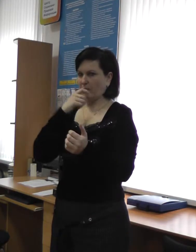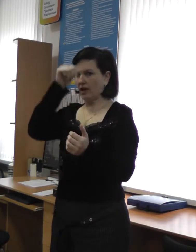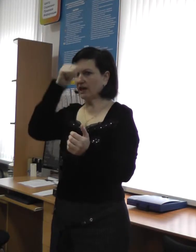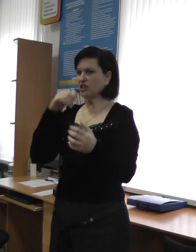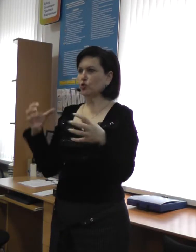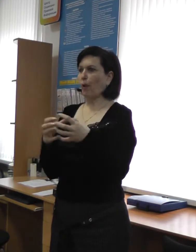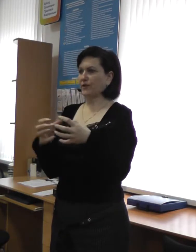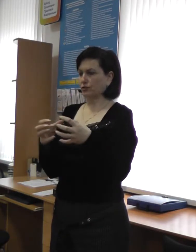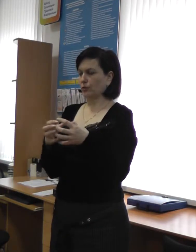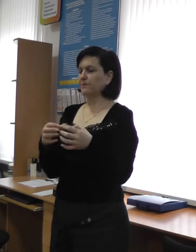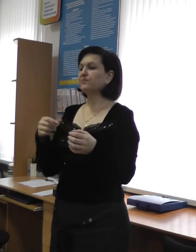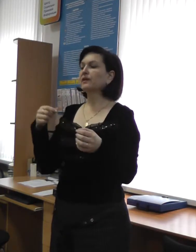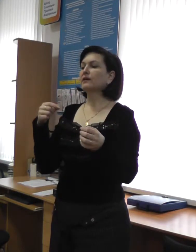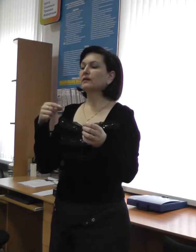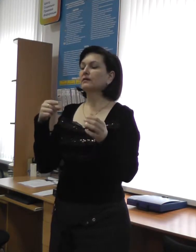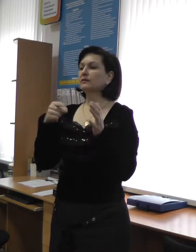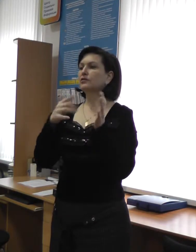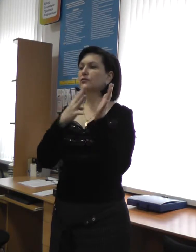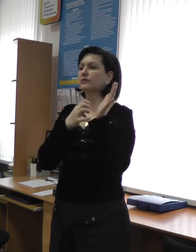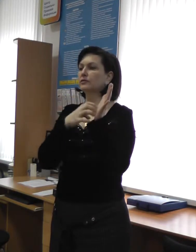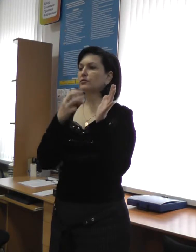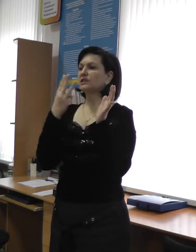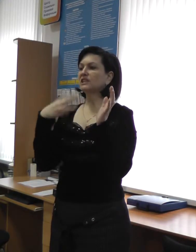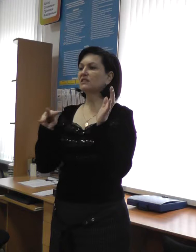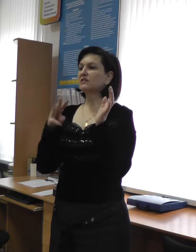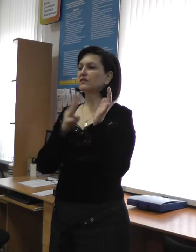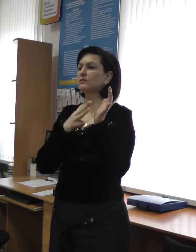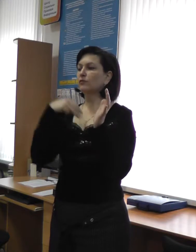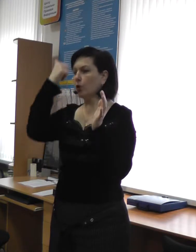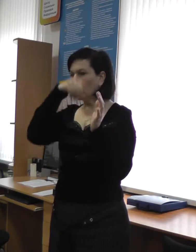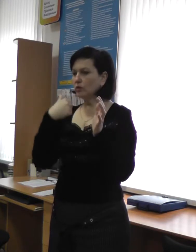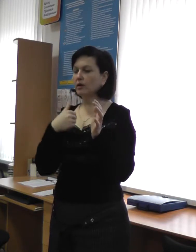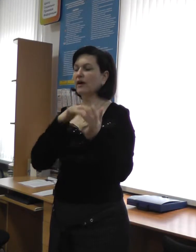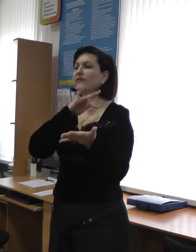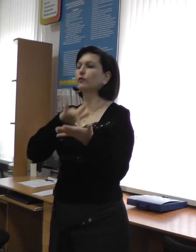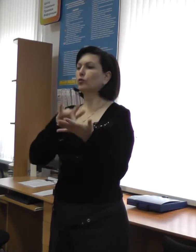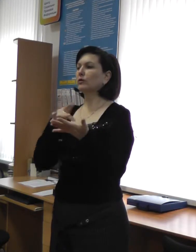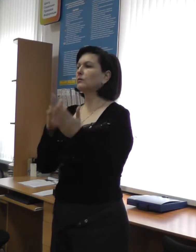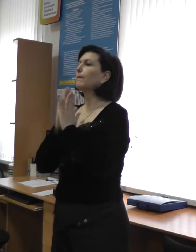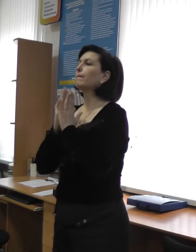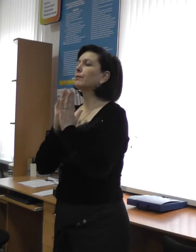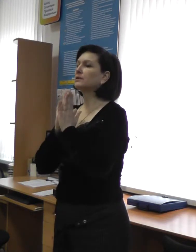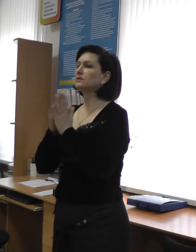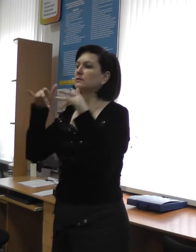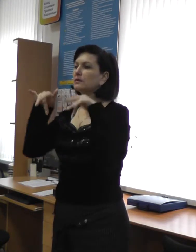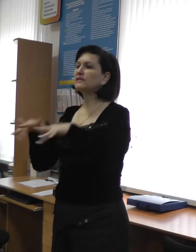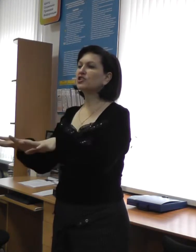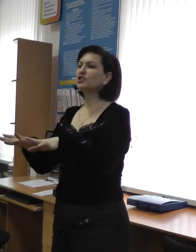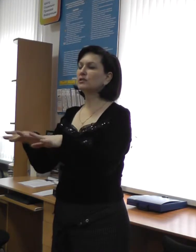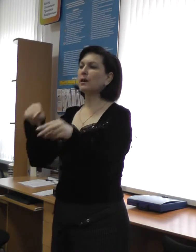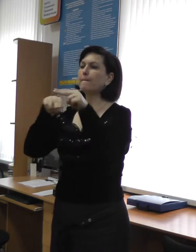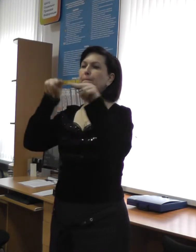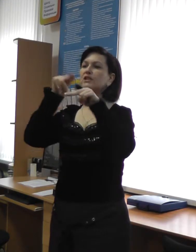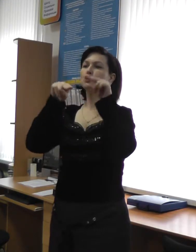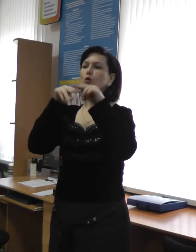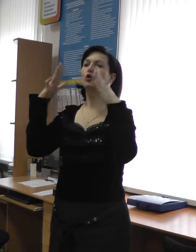В начале 1837 года Иван Григорьевич Ганиловский обращается в городскую думу с просьбой о разрешении постройки